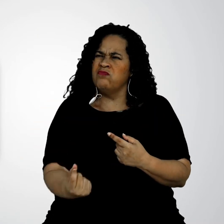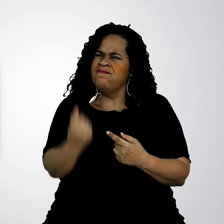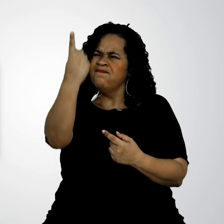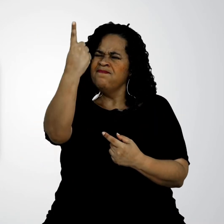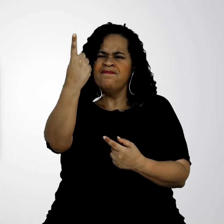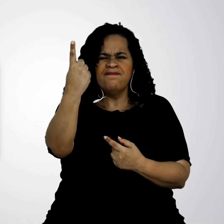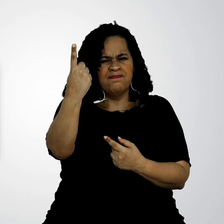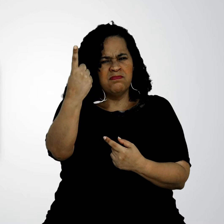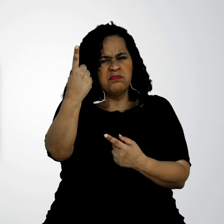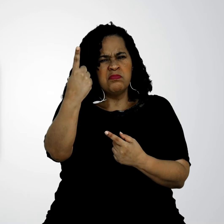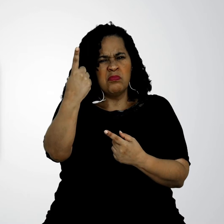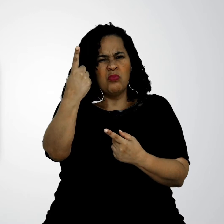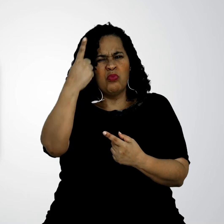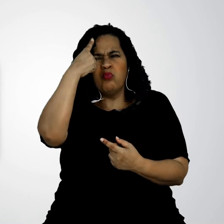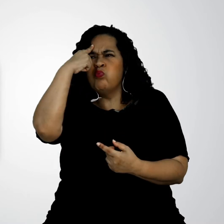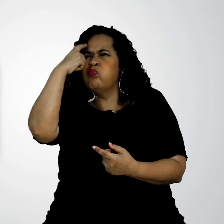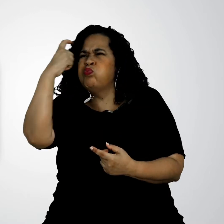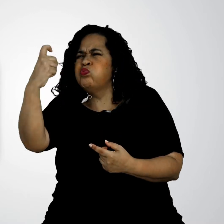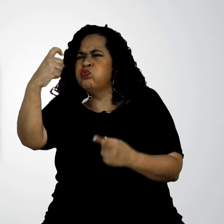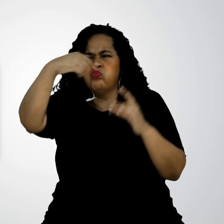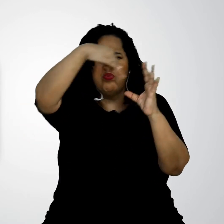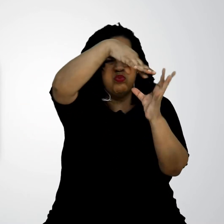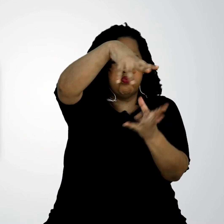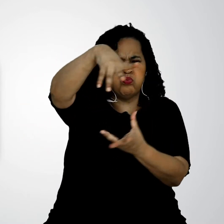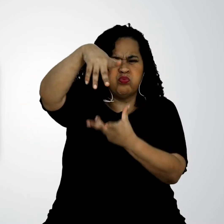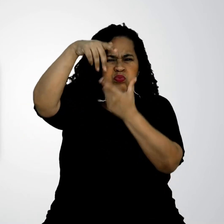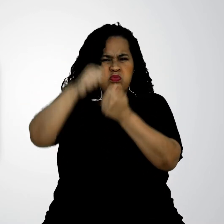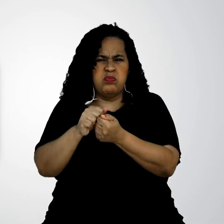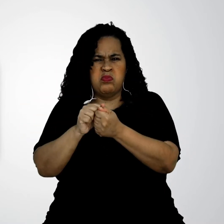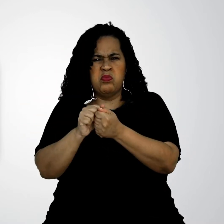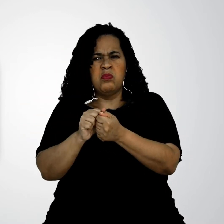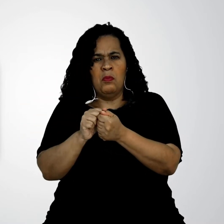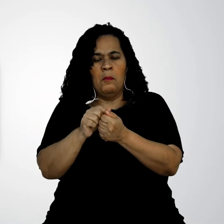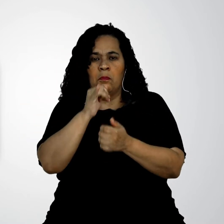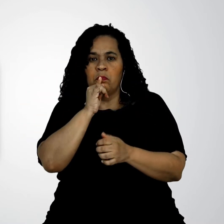ideias como um todo? Assim, eu vou dar um exemplo.